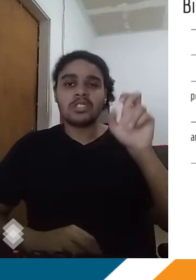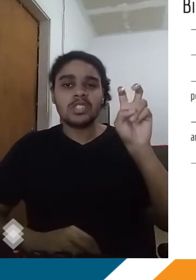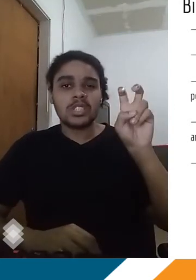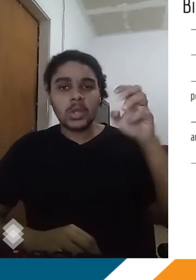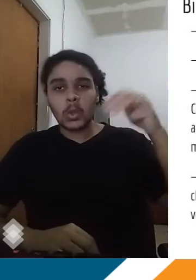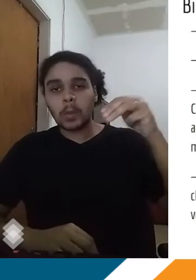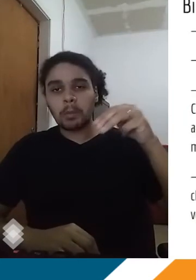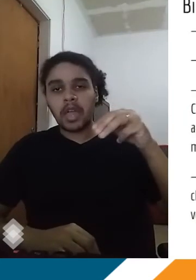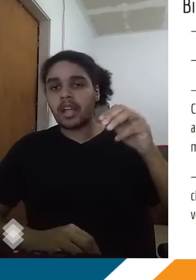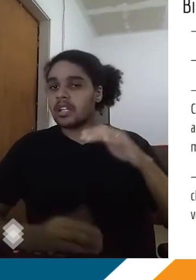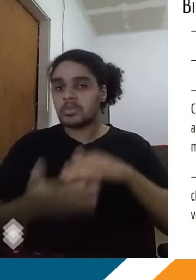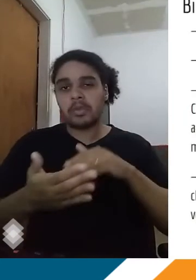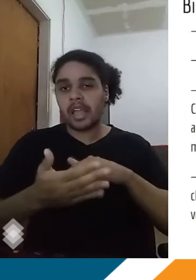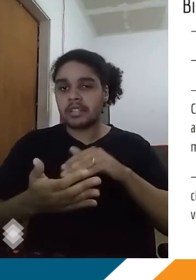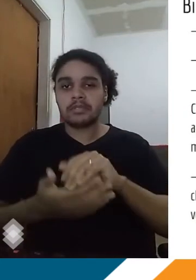máximo.